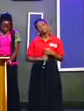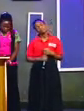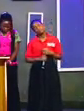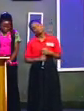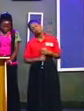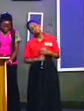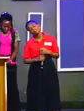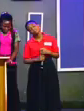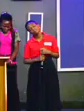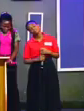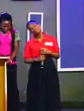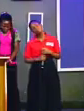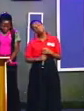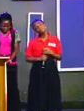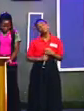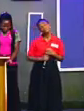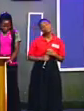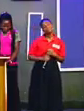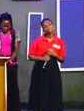okukkiriza okulaba obulungi bwo